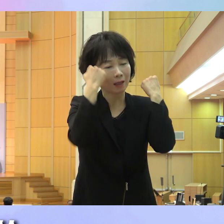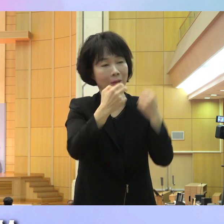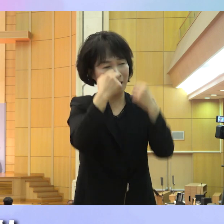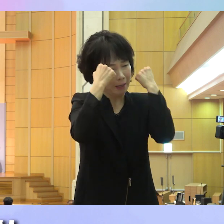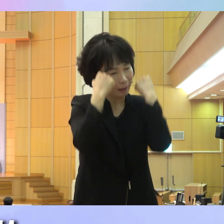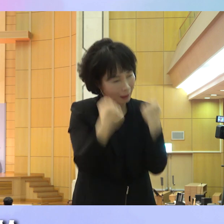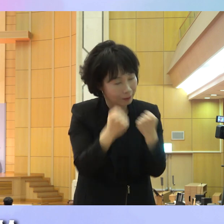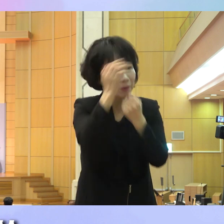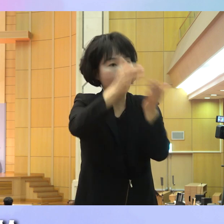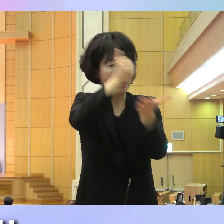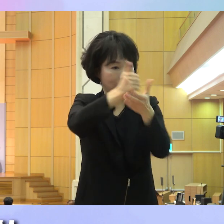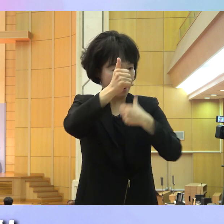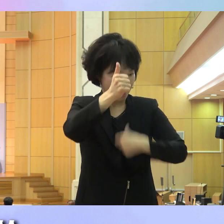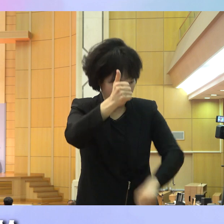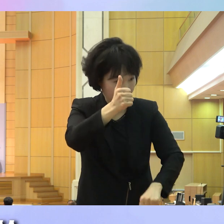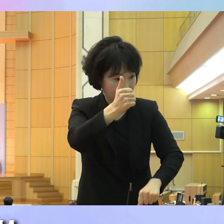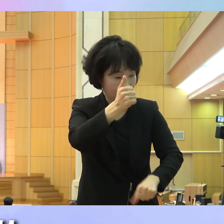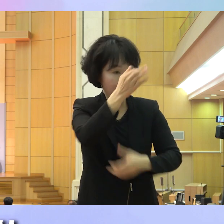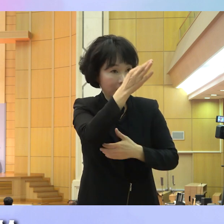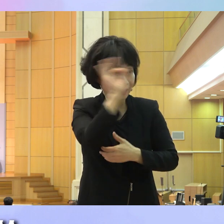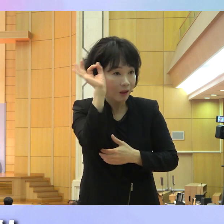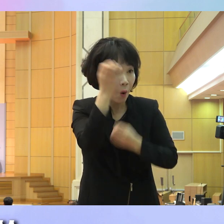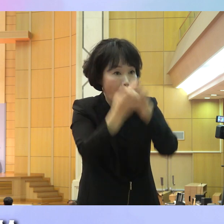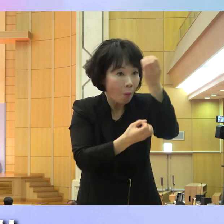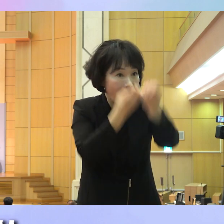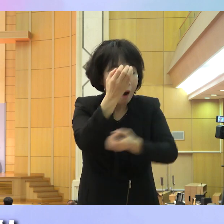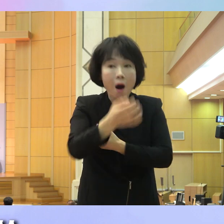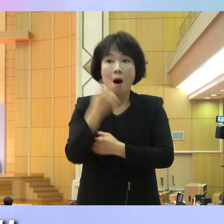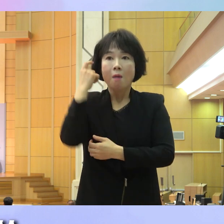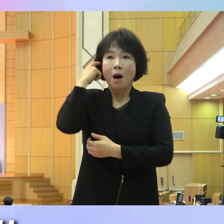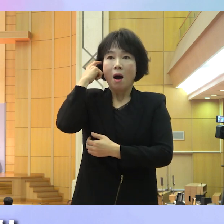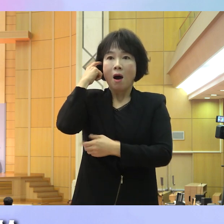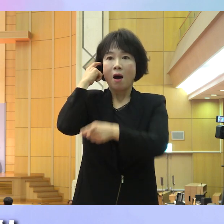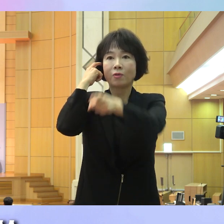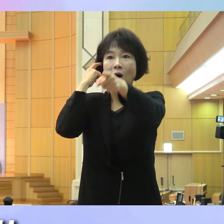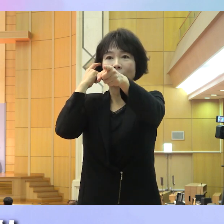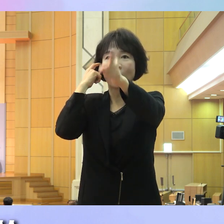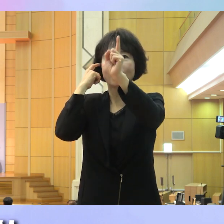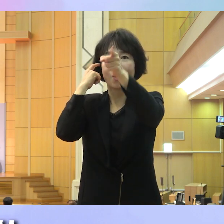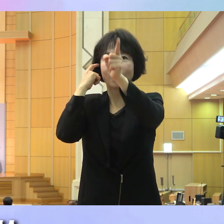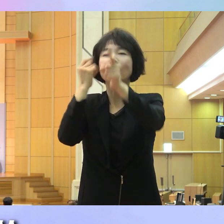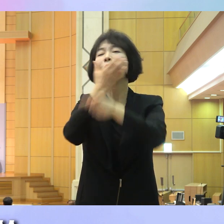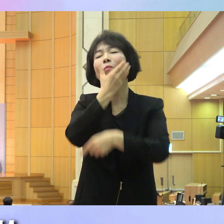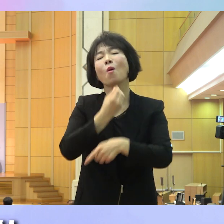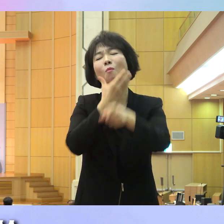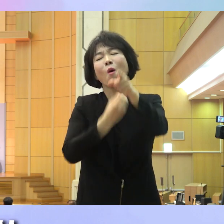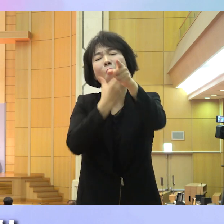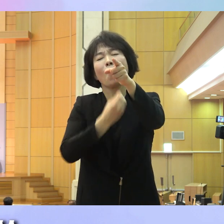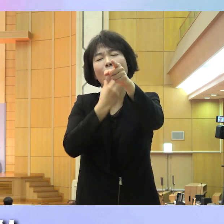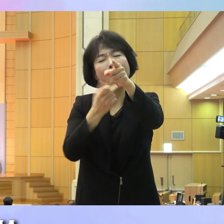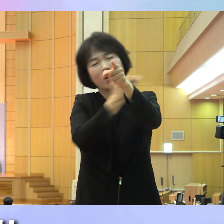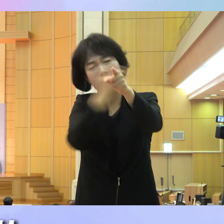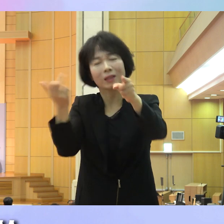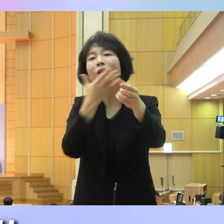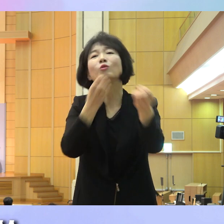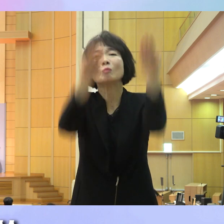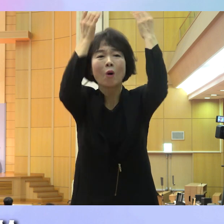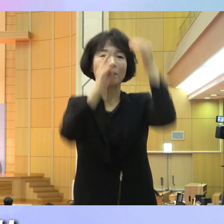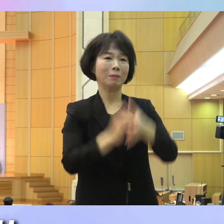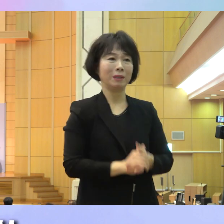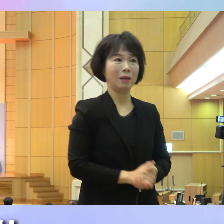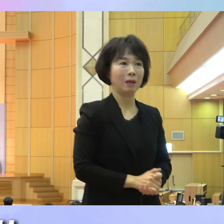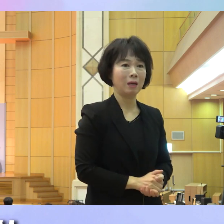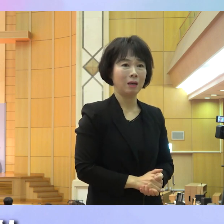시인, 소위 인정했을 때 너가 복이 있다. 나의 제자가 됐다고 복이 있는 것이 아니고 3년 동안 따라다녔다고